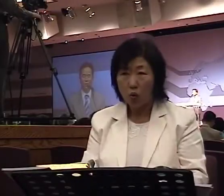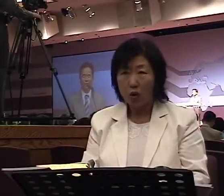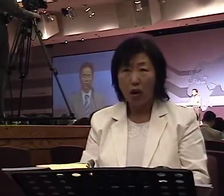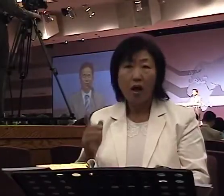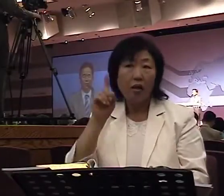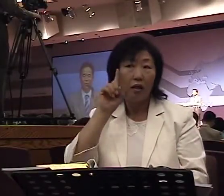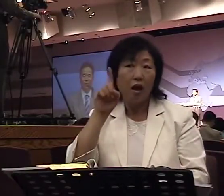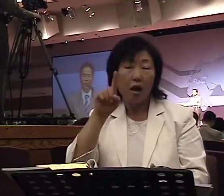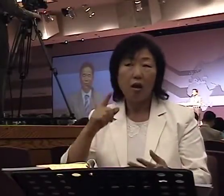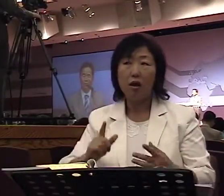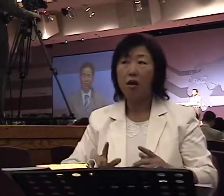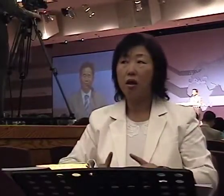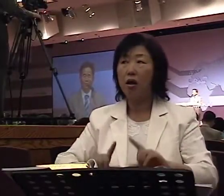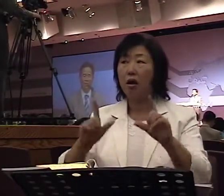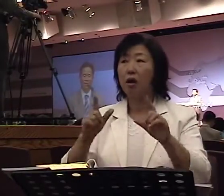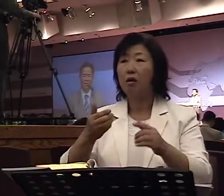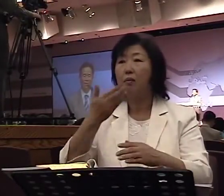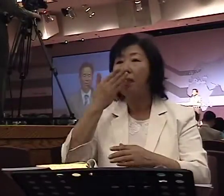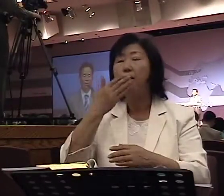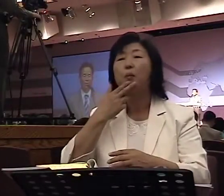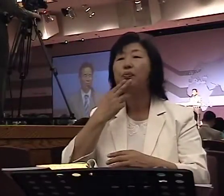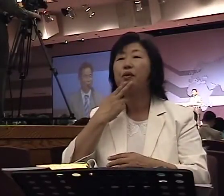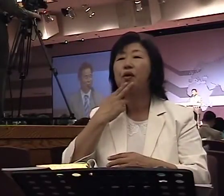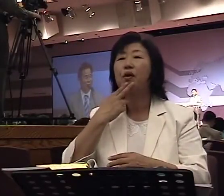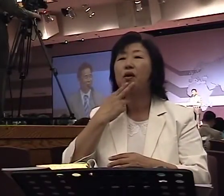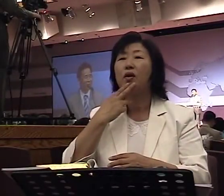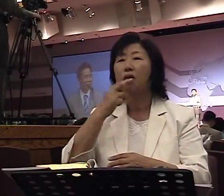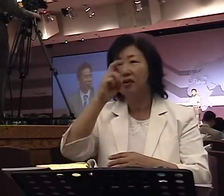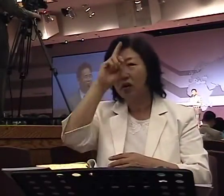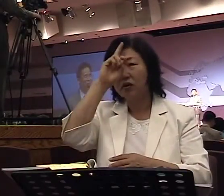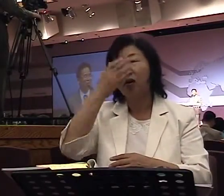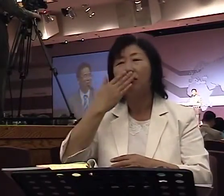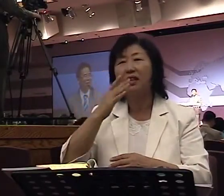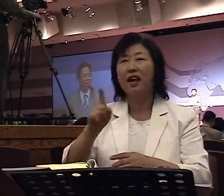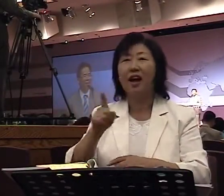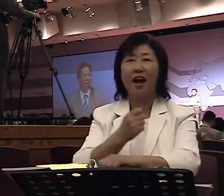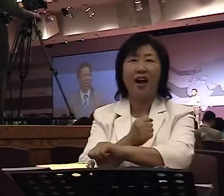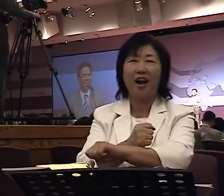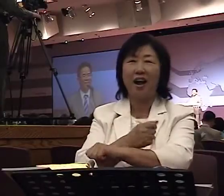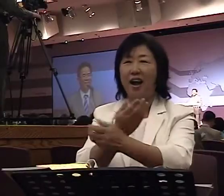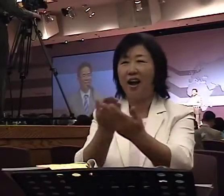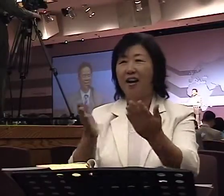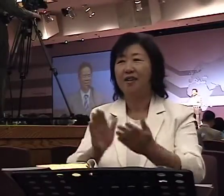내일 공휴일인 관계로 주방이 문을 닫습니다. 그래서 여러분 점심 어떻게 하시겠어요?